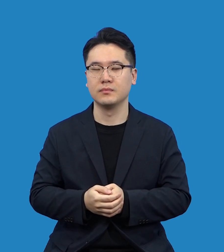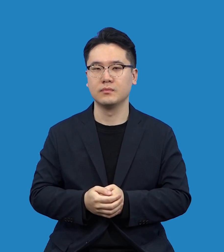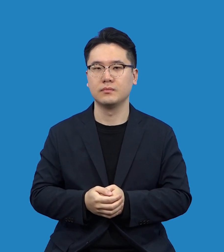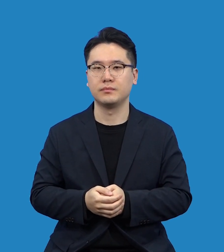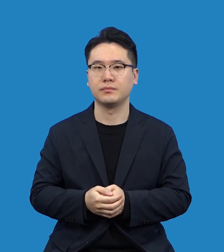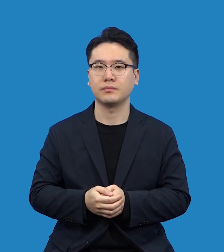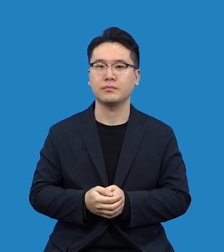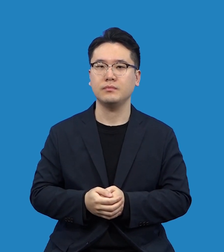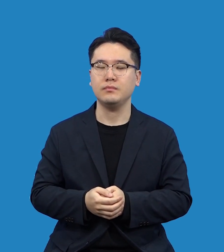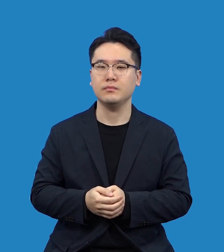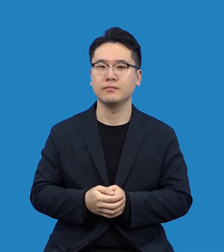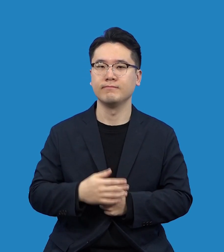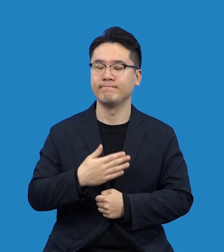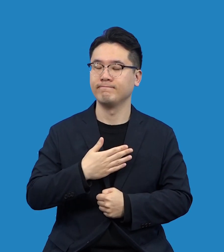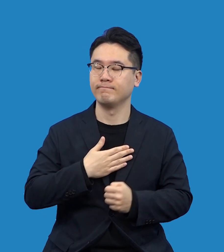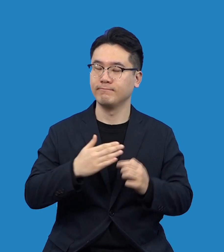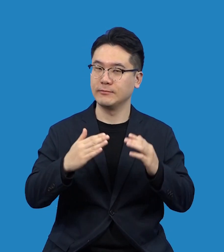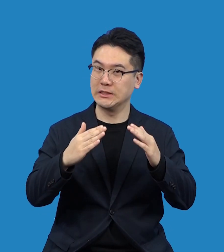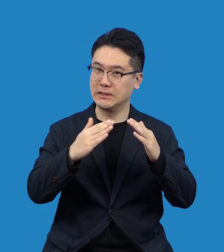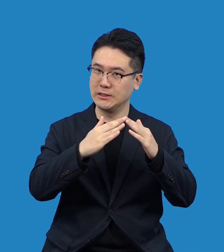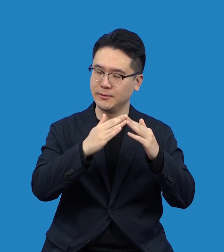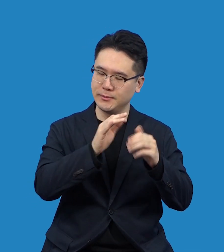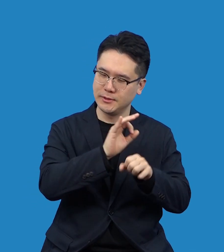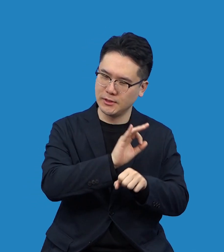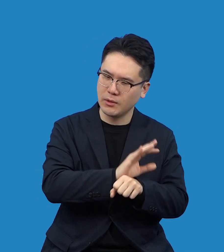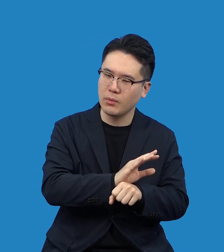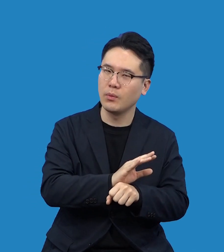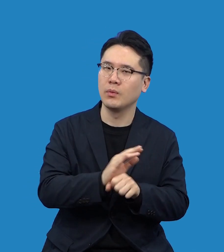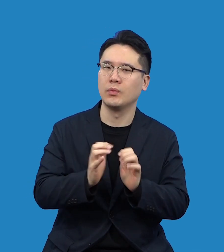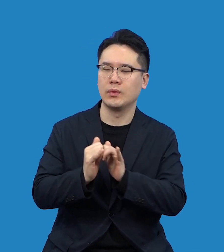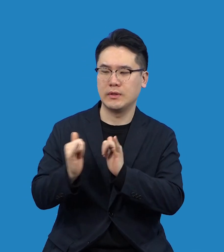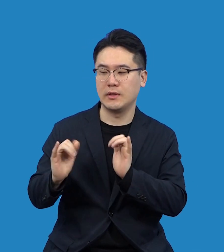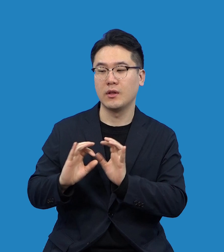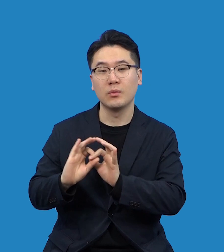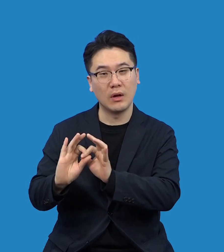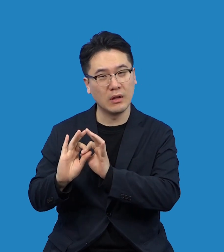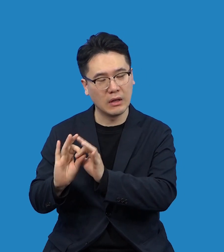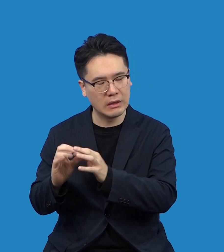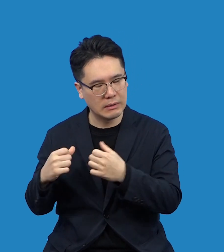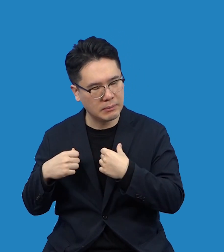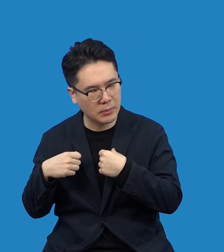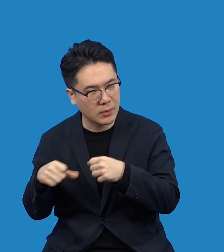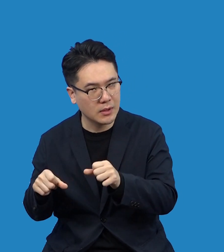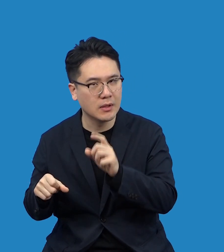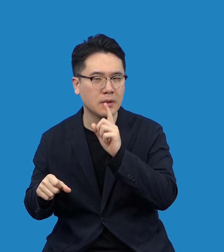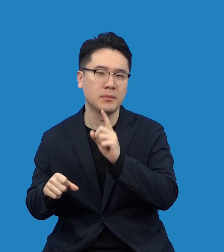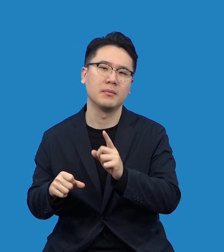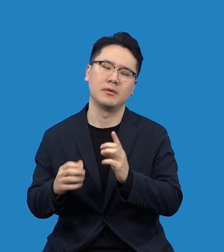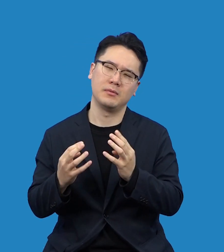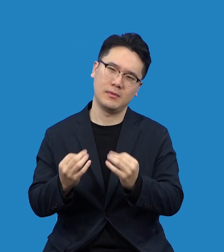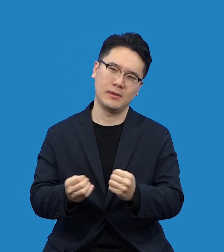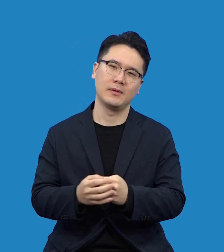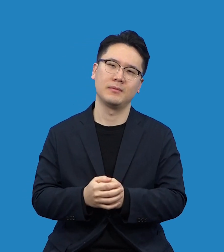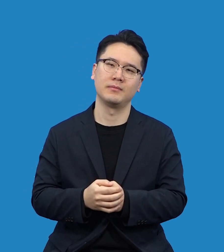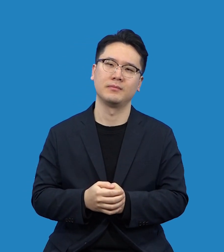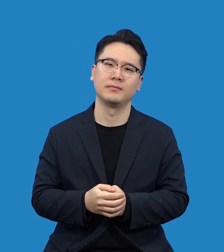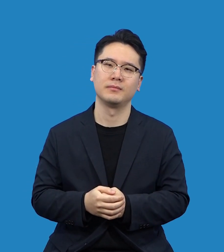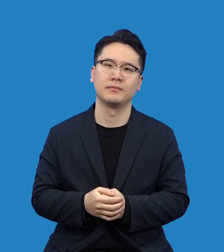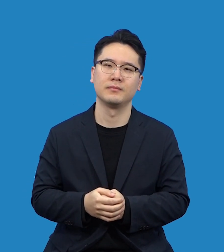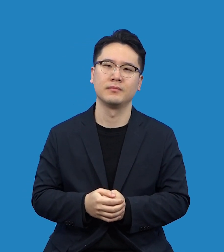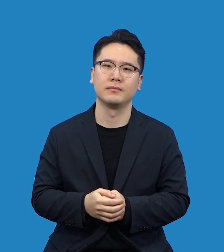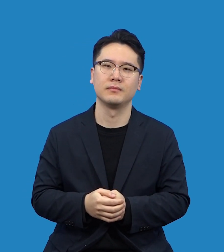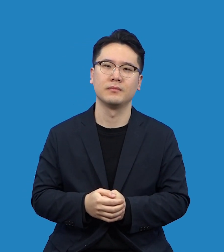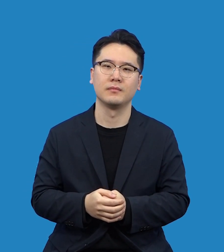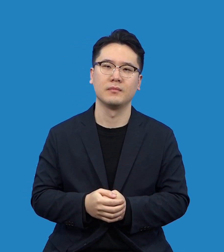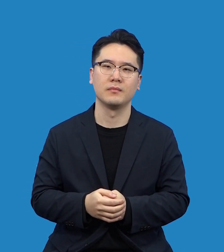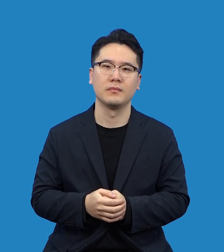내 집 마련과 인간관계를 포기한다는 말도 했습니다. 한때는